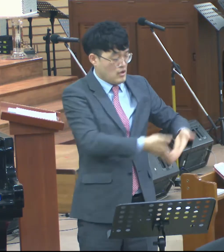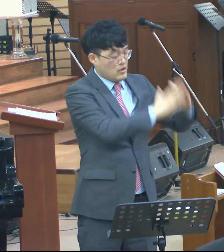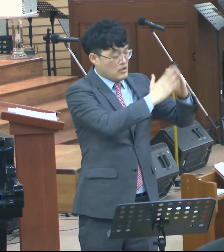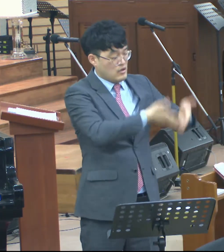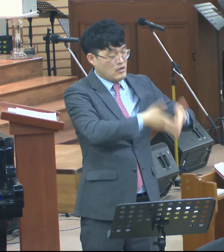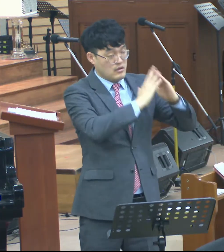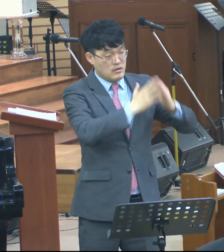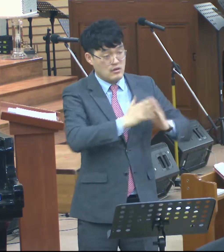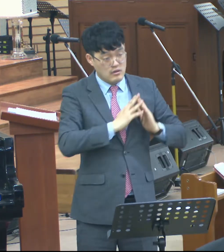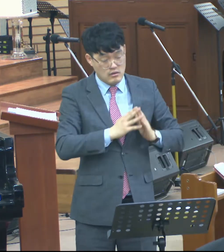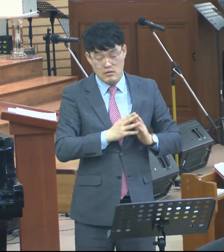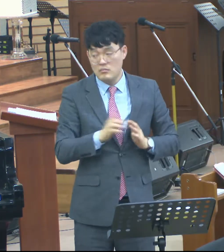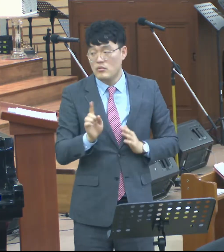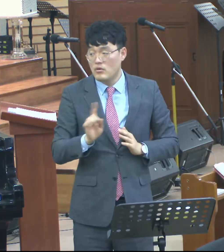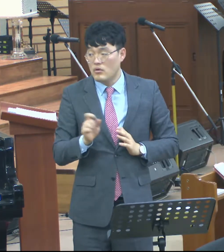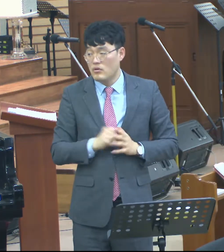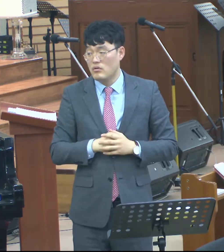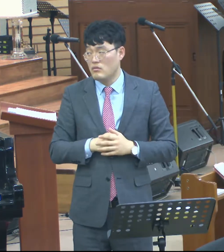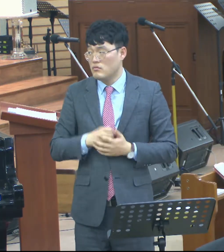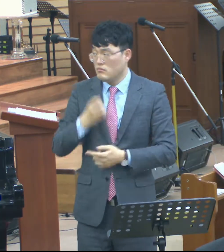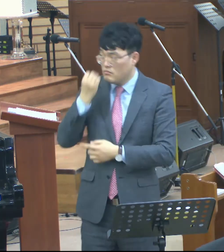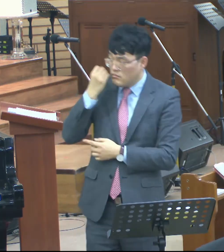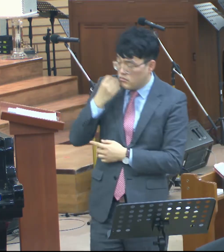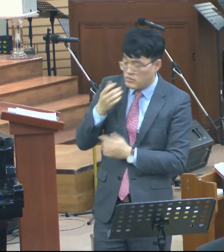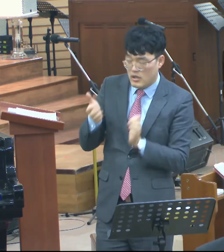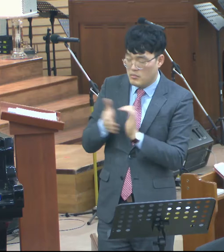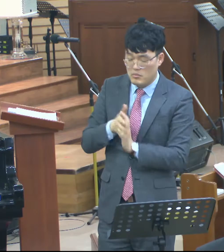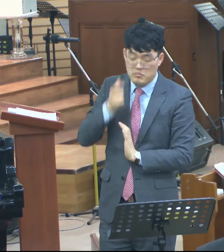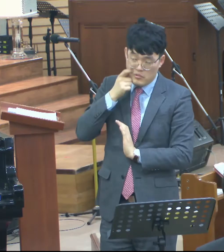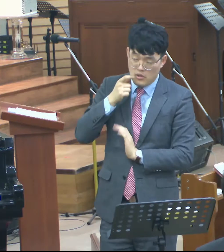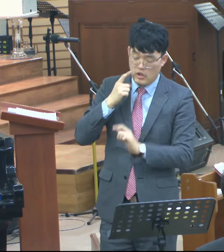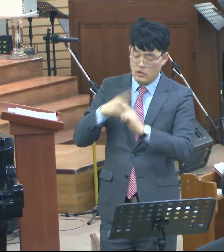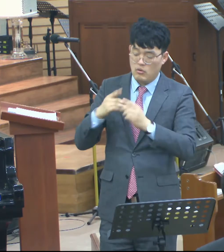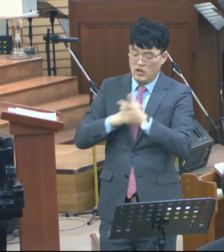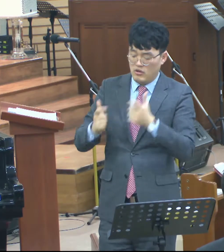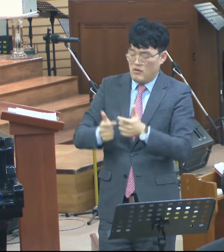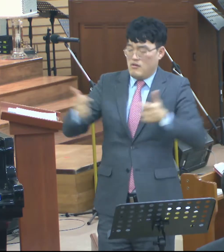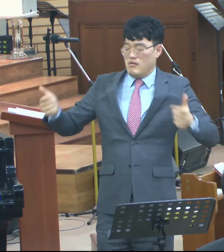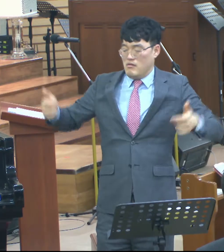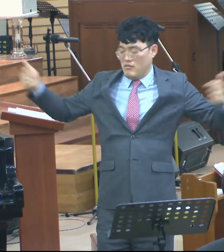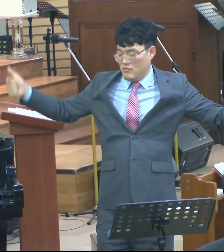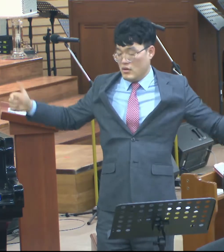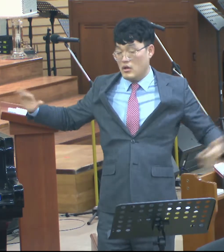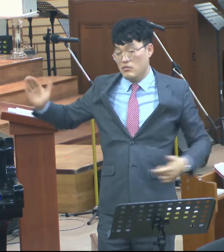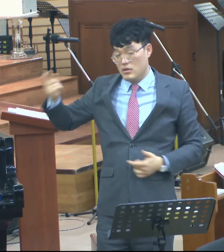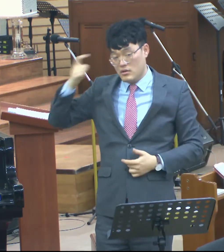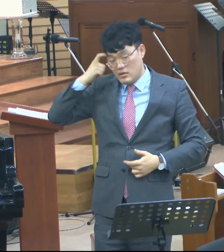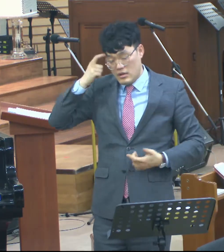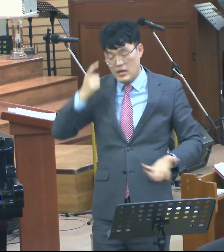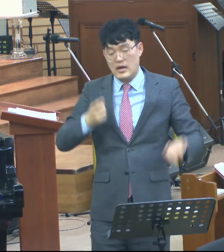그래? 이상한 거 아니야? 우리 더 커져야 돼. 이렇게 생각하는 교인들이 적지 않아요.